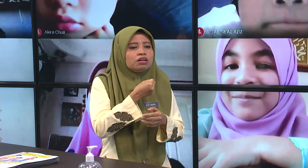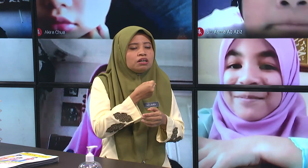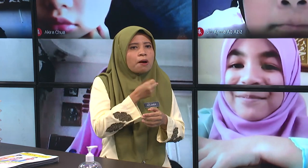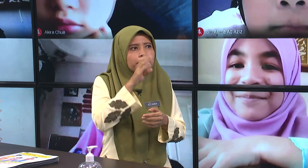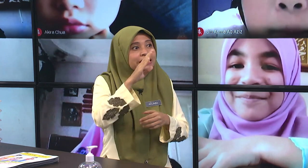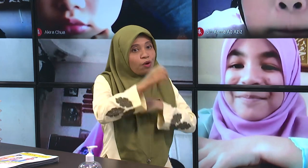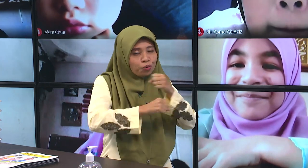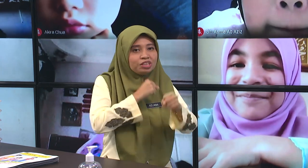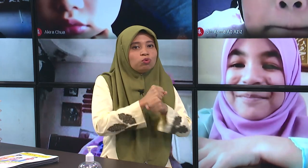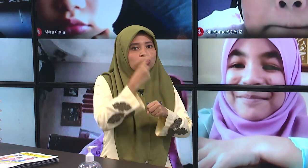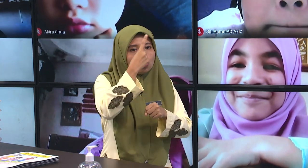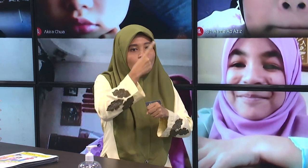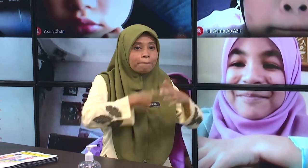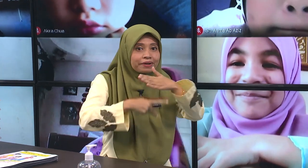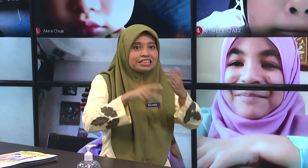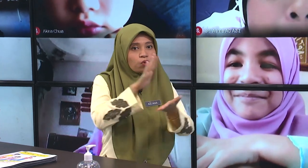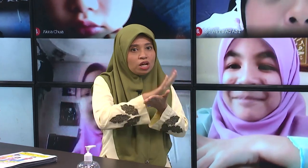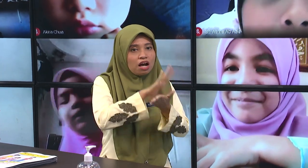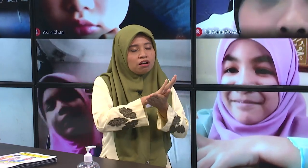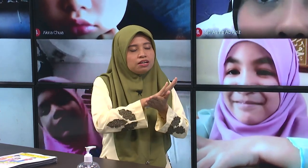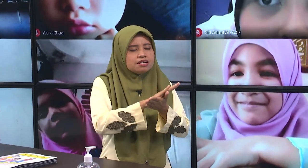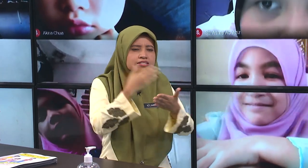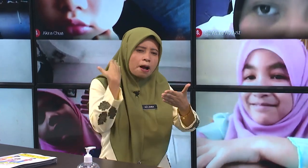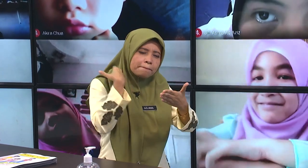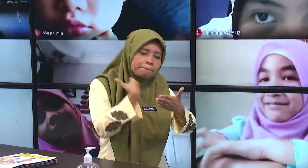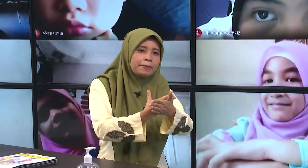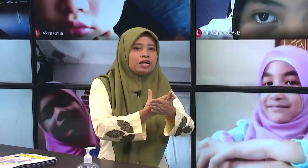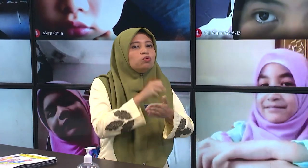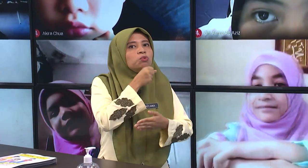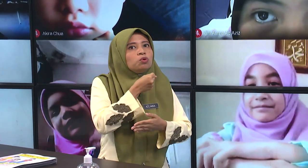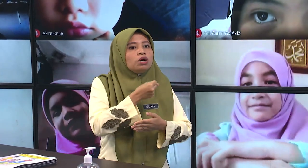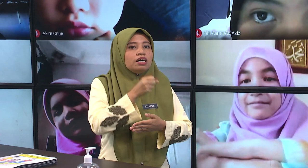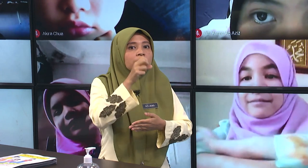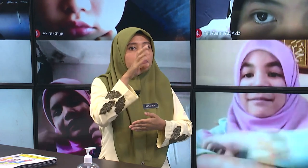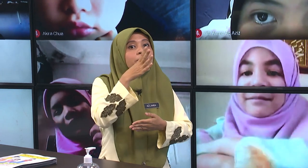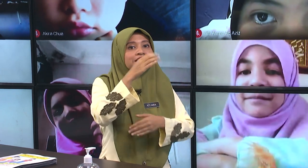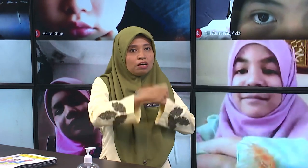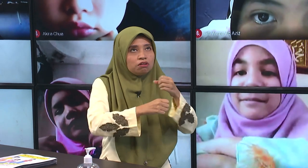umur 4 tahun untuk prasekolah sampai umur